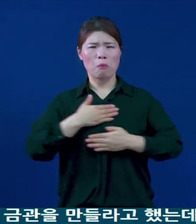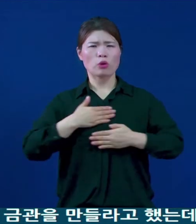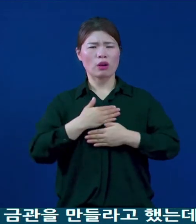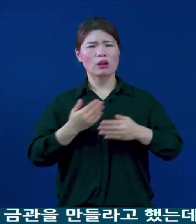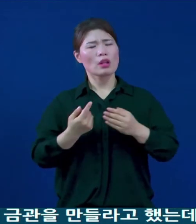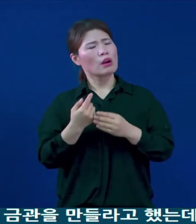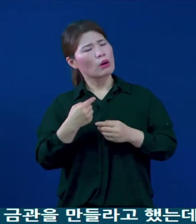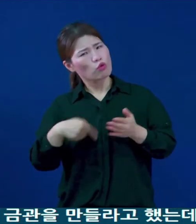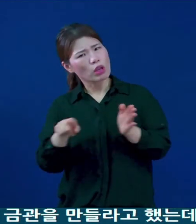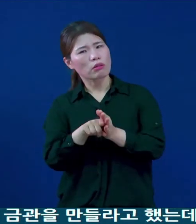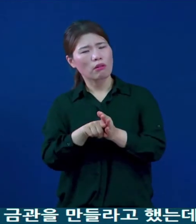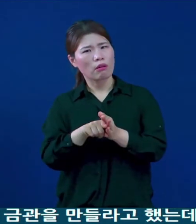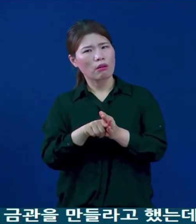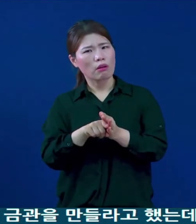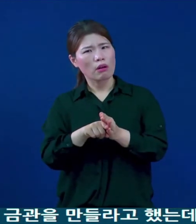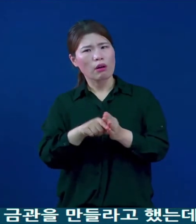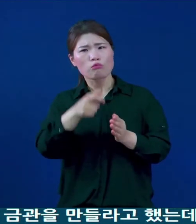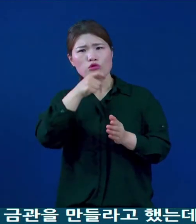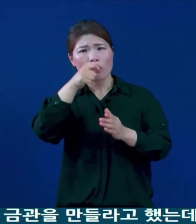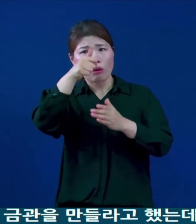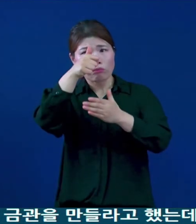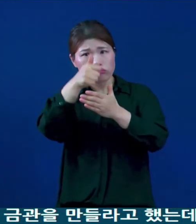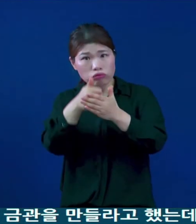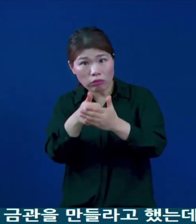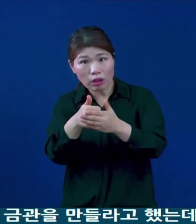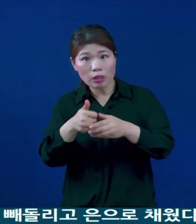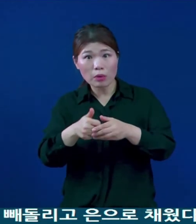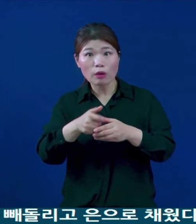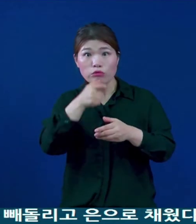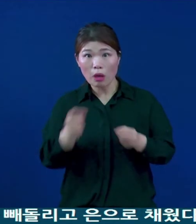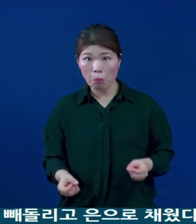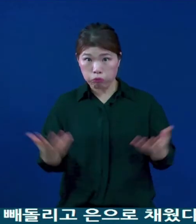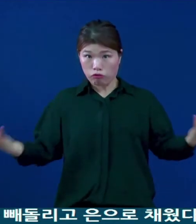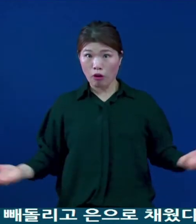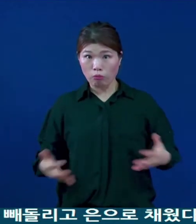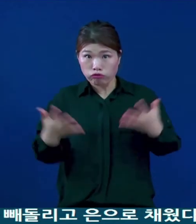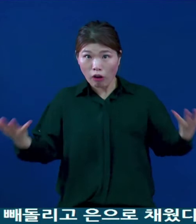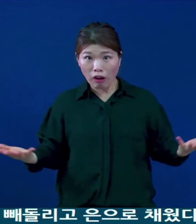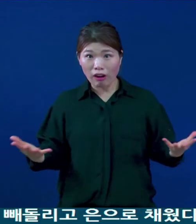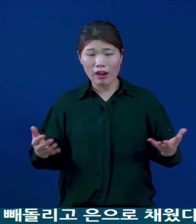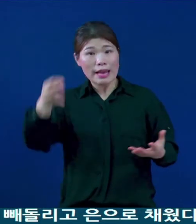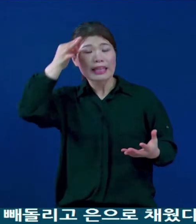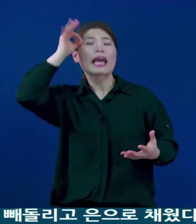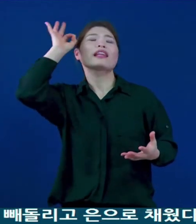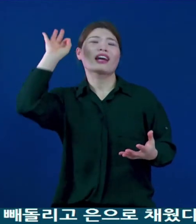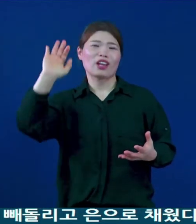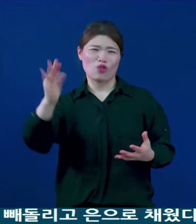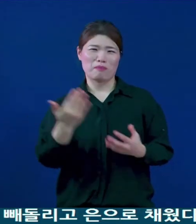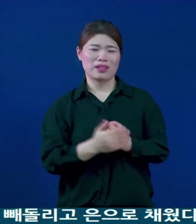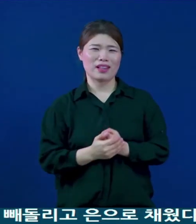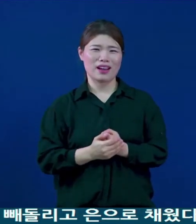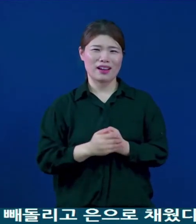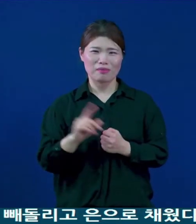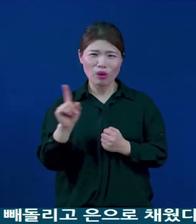물속으로 푹 들어가니까 물이 밖으로 빠질 거 아니에요. 거기서 뭔가 깨달았다는 거죠. 뭘 깨달았을까요?